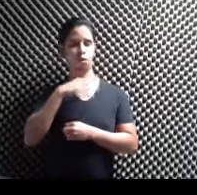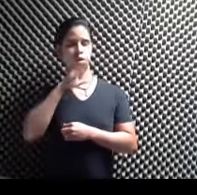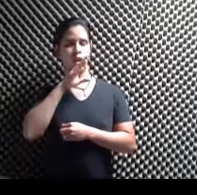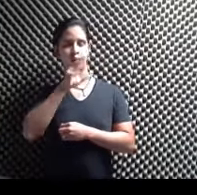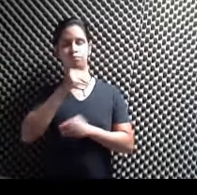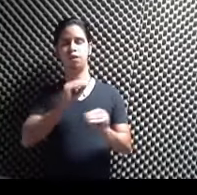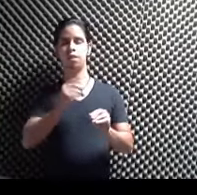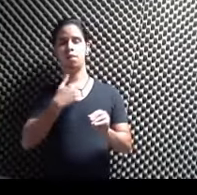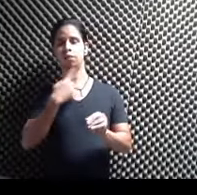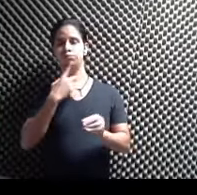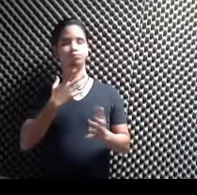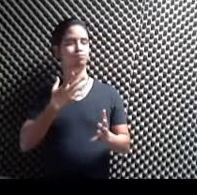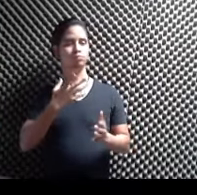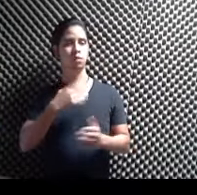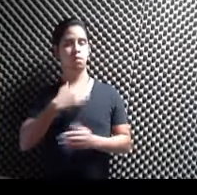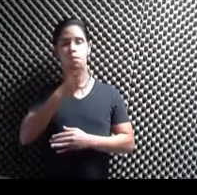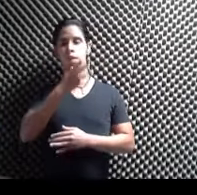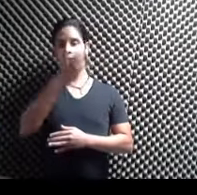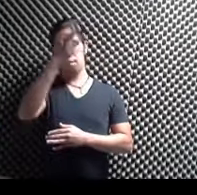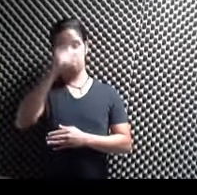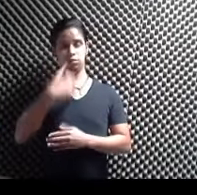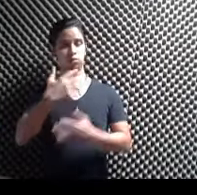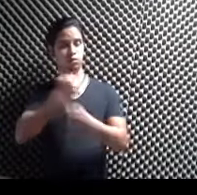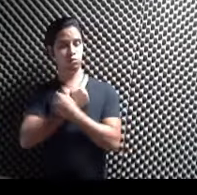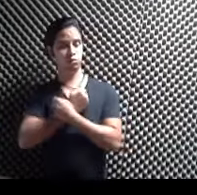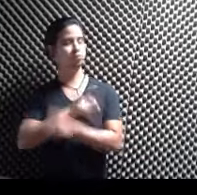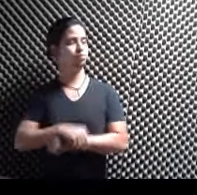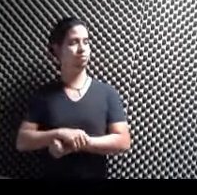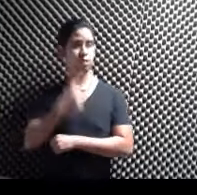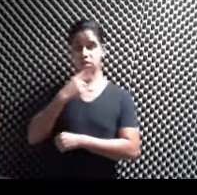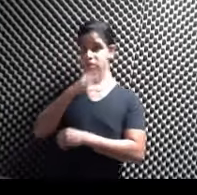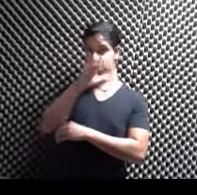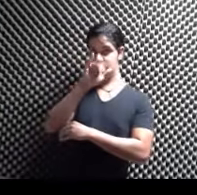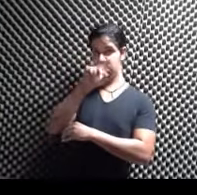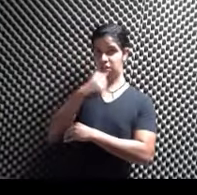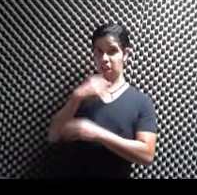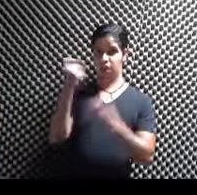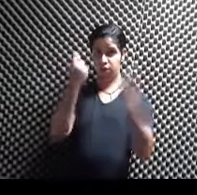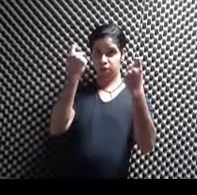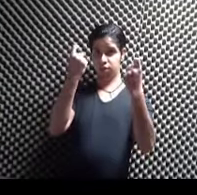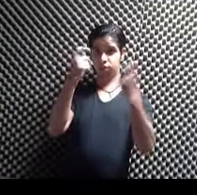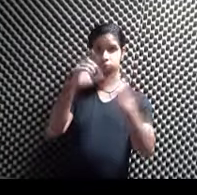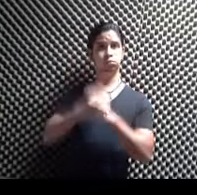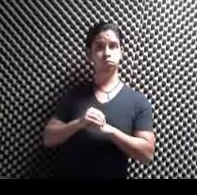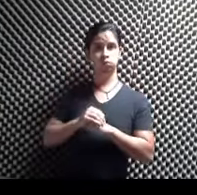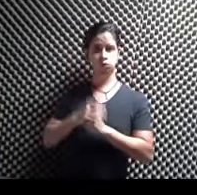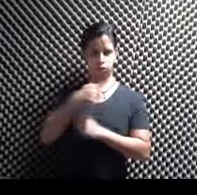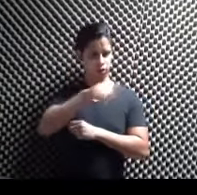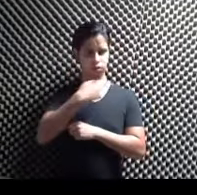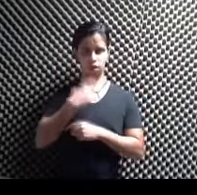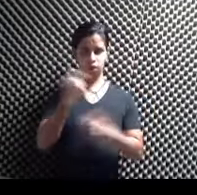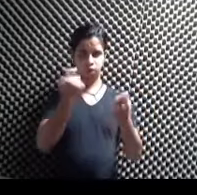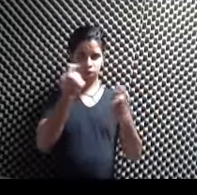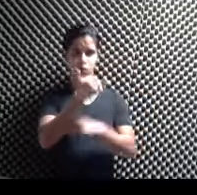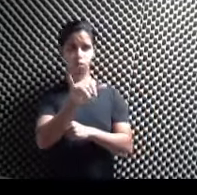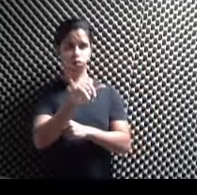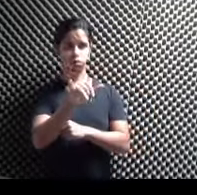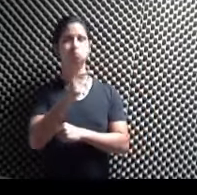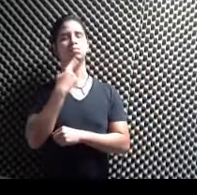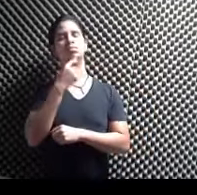quiero mucho. ¿Qué terminó? ¿Cinefiesta? Ah, sí. ¿Tanta fiesta? No, cinefiesta. Por eso, y ustedes de fiesta ahora porque pueden